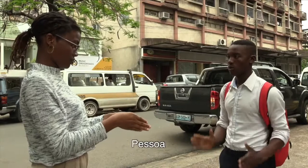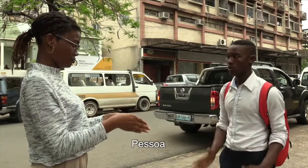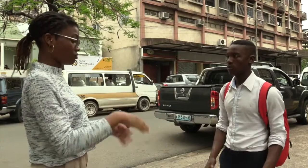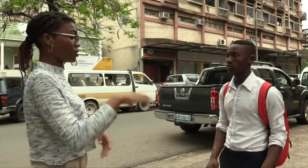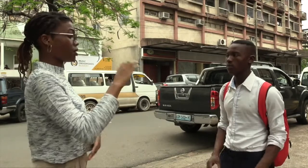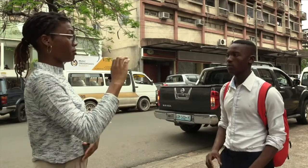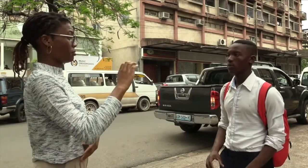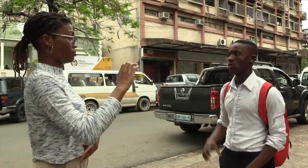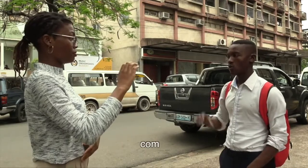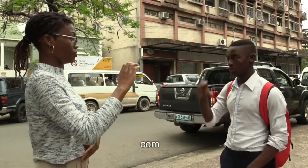Pessoa com